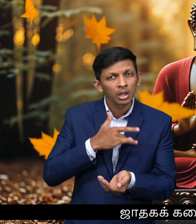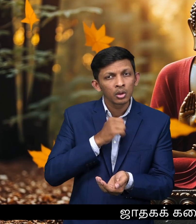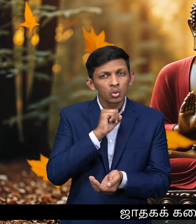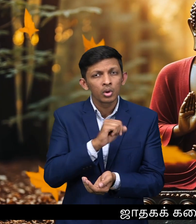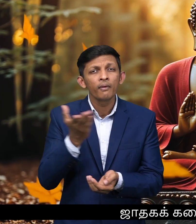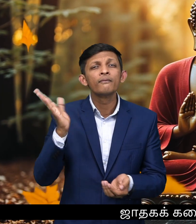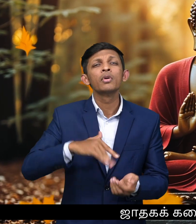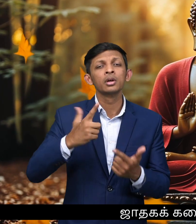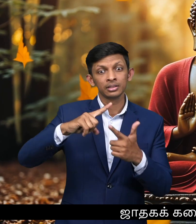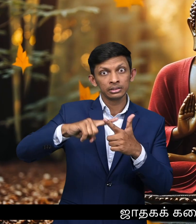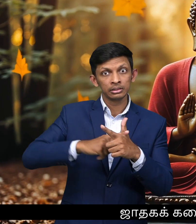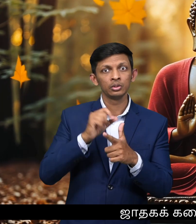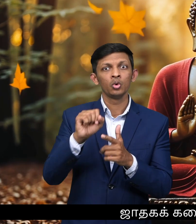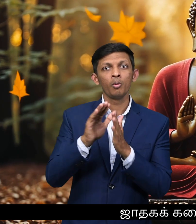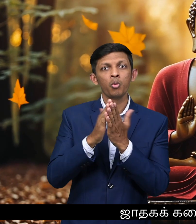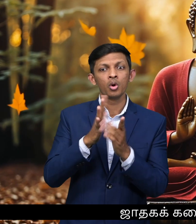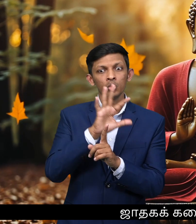தொகுத்தனர்.